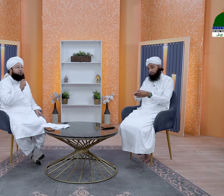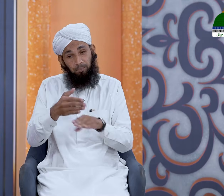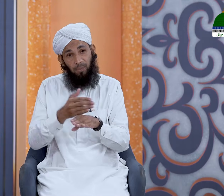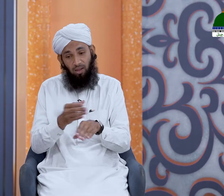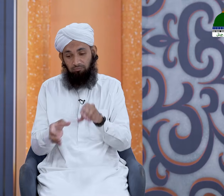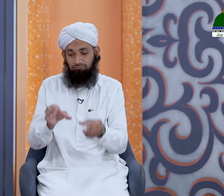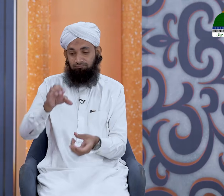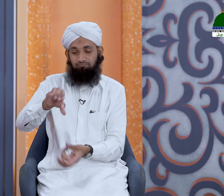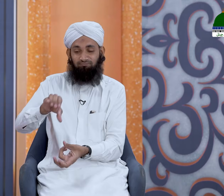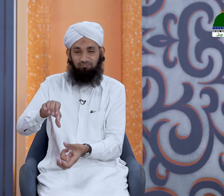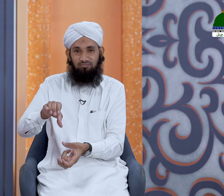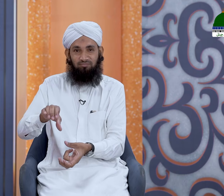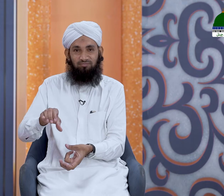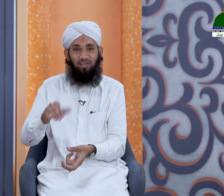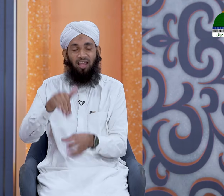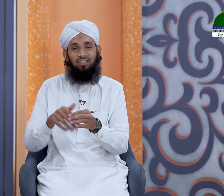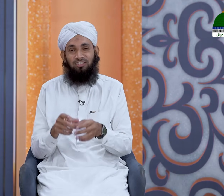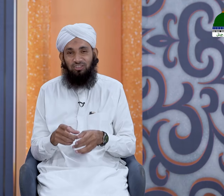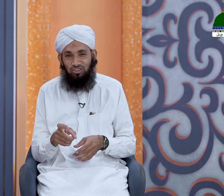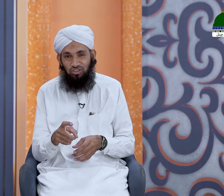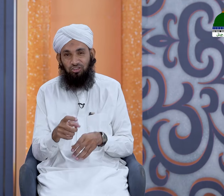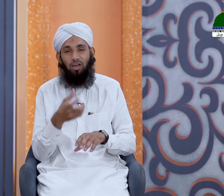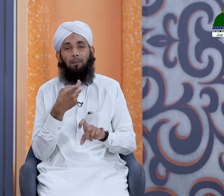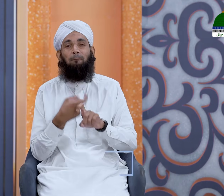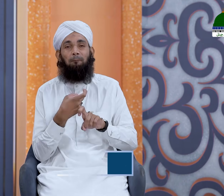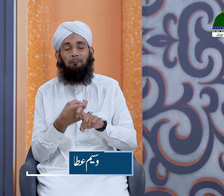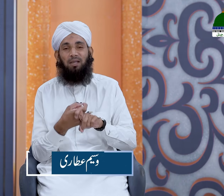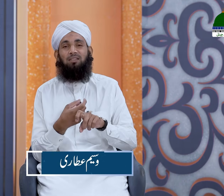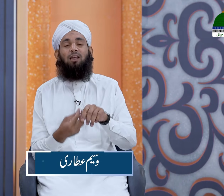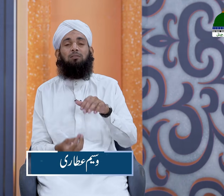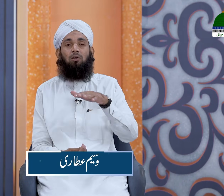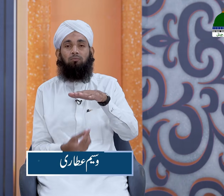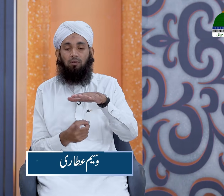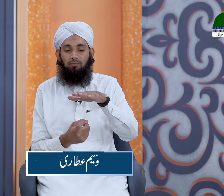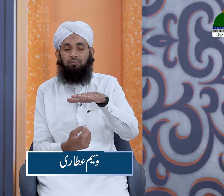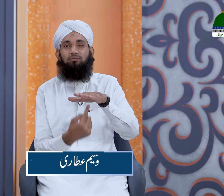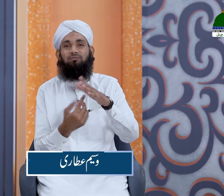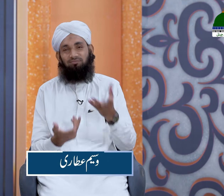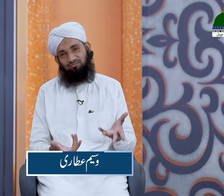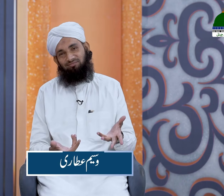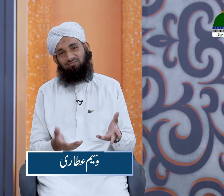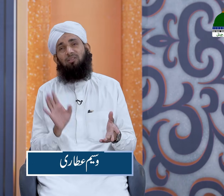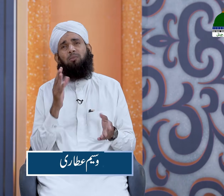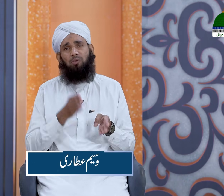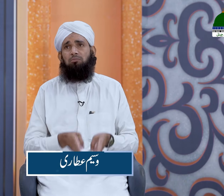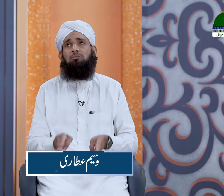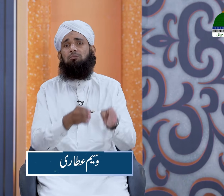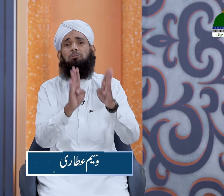تو نکل جائے. بعض دفعہ ہم کہیں جاتے ہیں، اپنے جوتے شوز اتار دیتے ہیں جو کہ پیک ہوتے ہیں، کہیں بھی جا رہے ہیں تو موسم کے